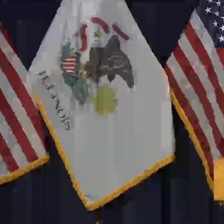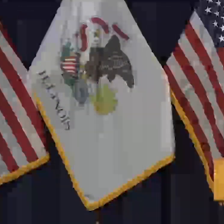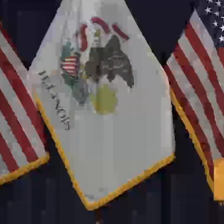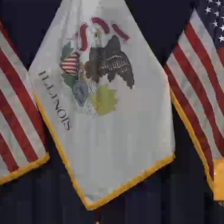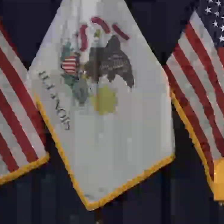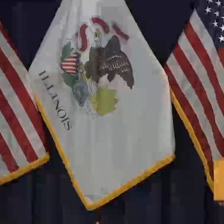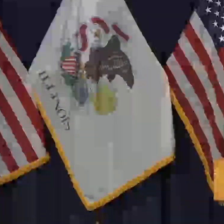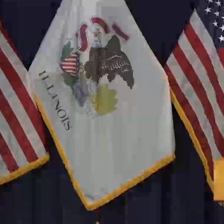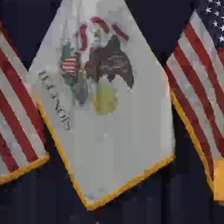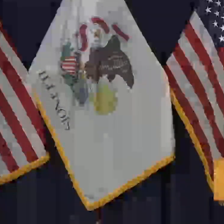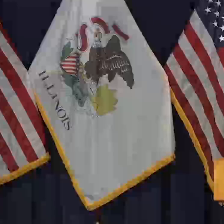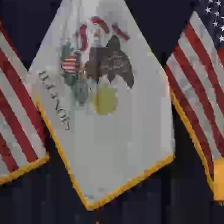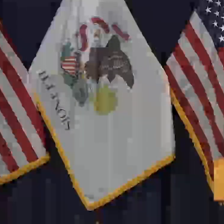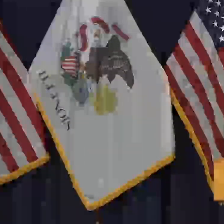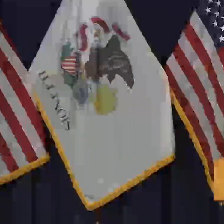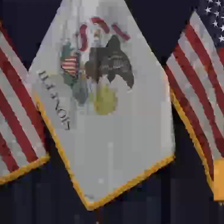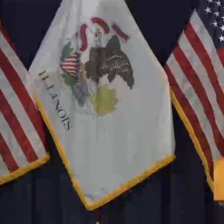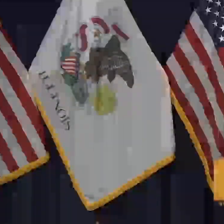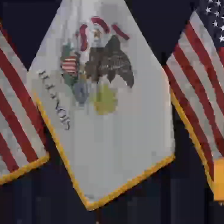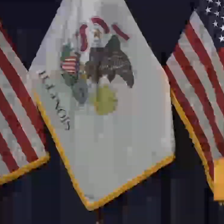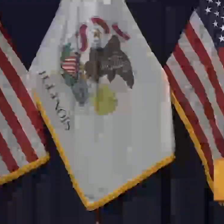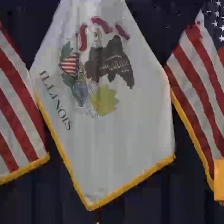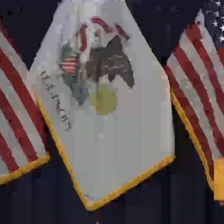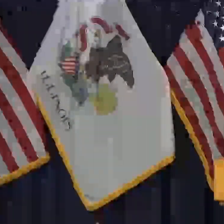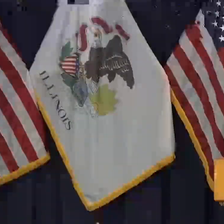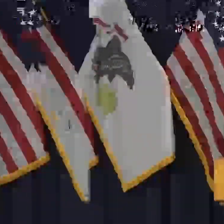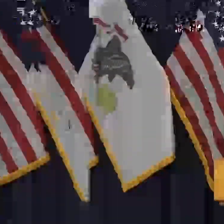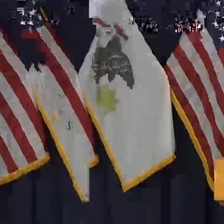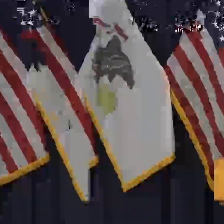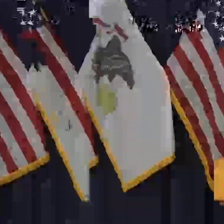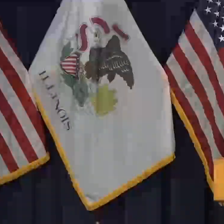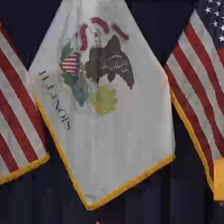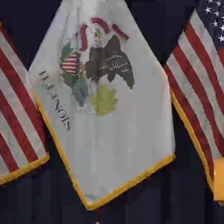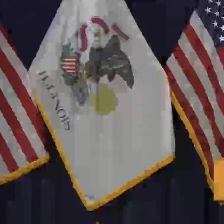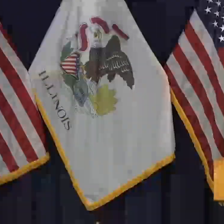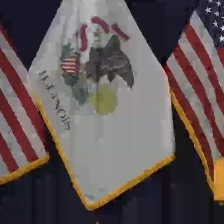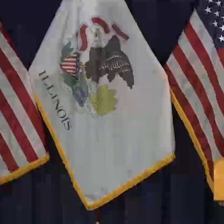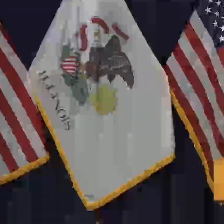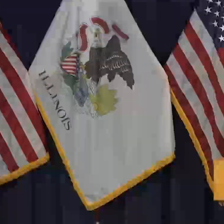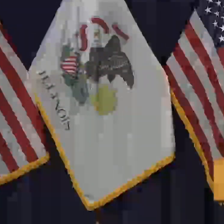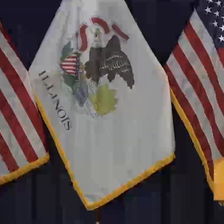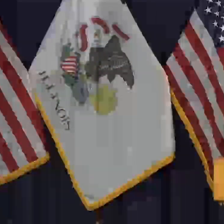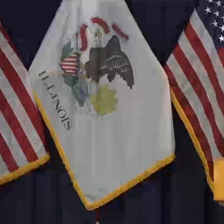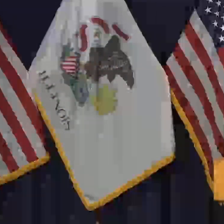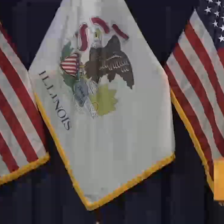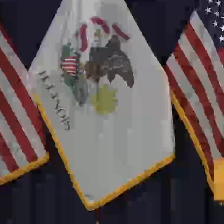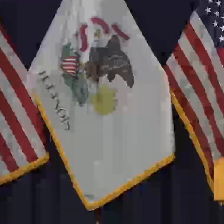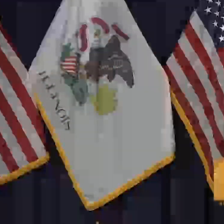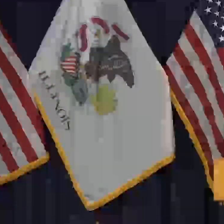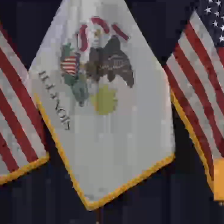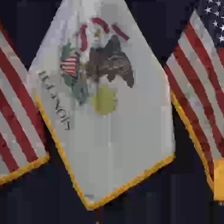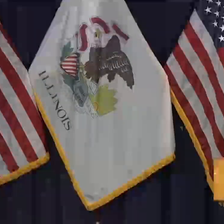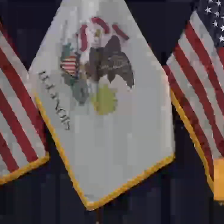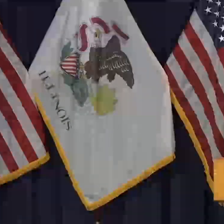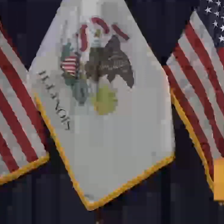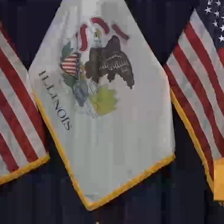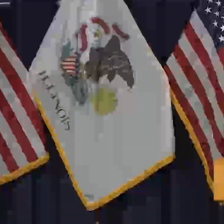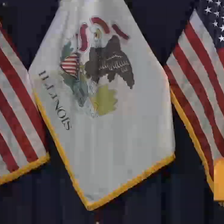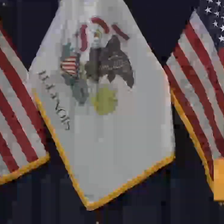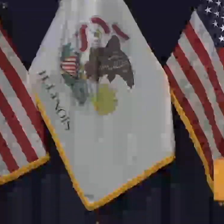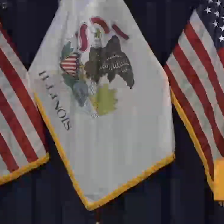concentra sobre el desarrollo de mensajes apropiados en su idioma para aprender más de